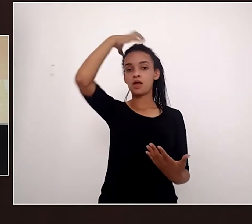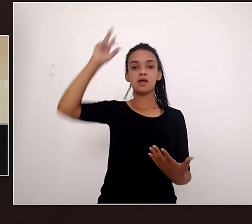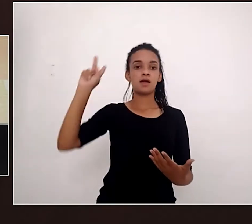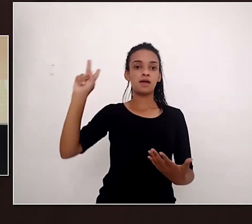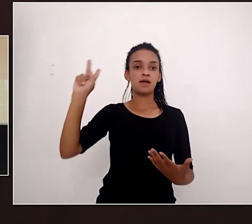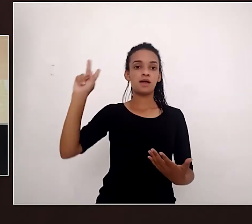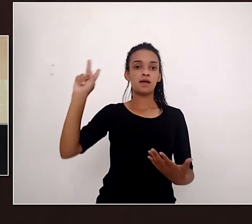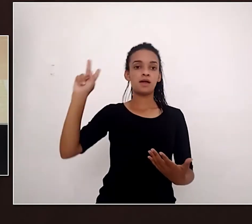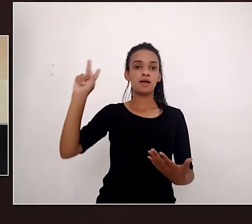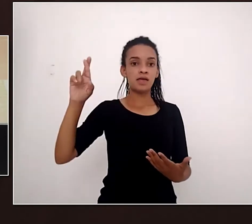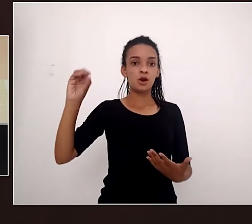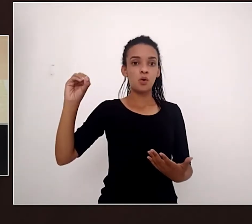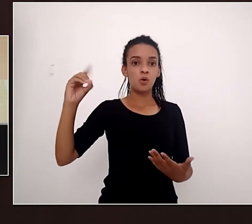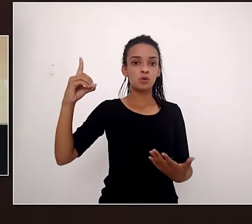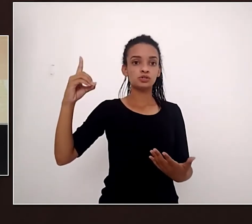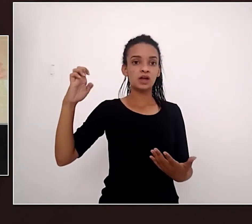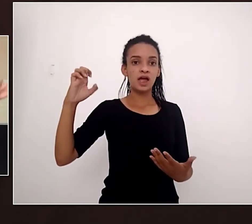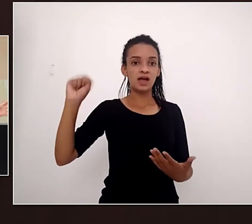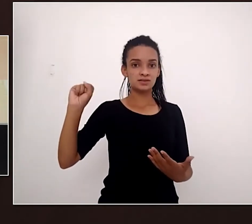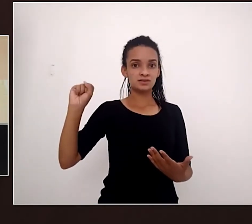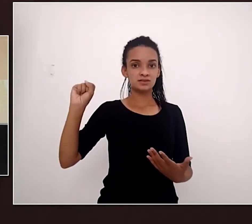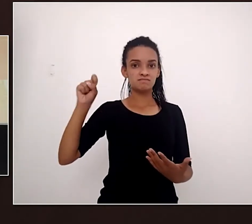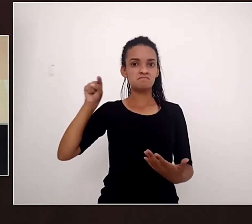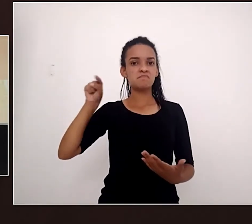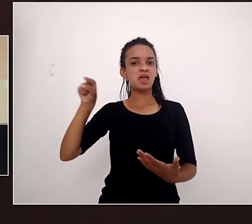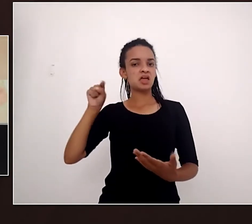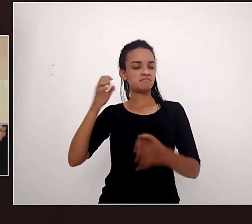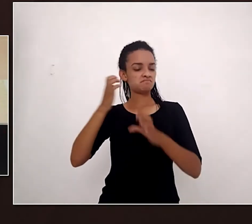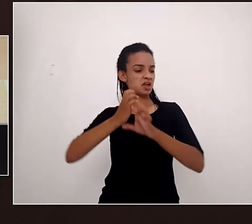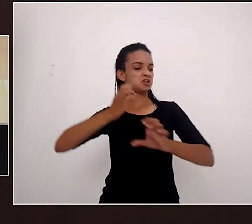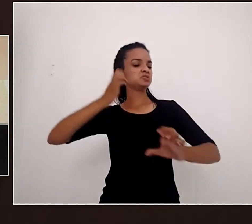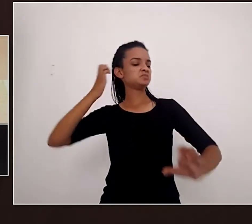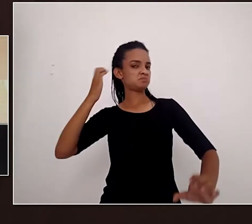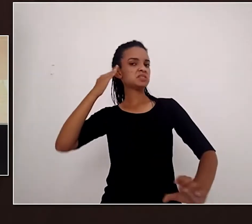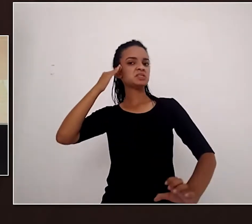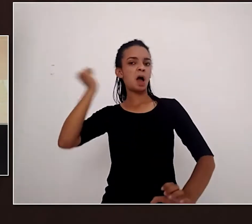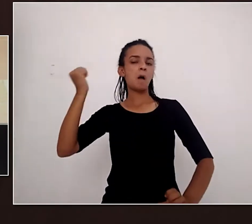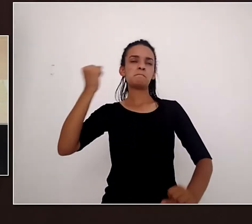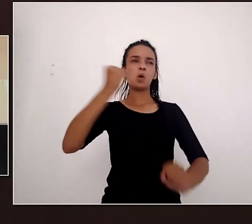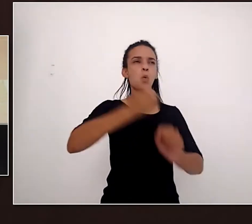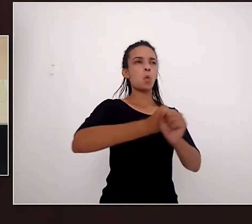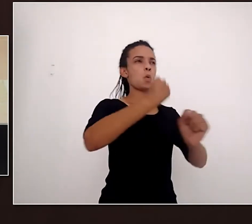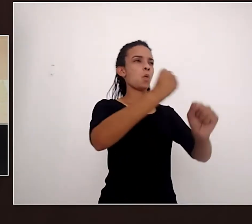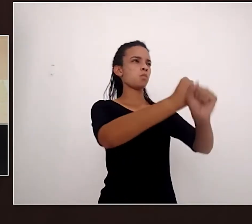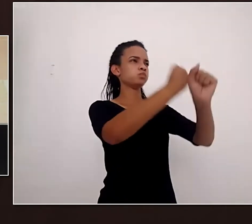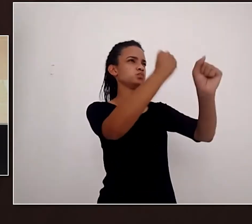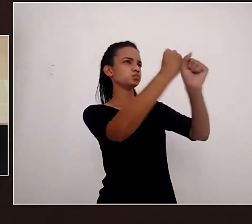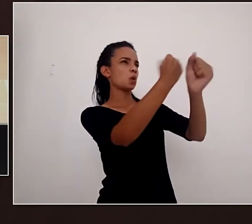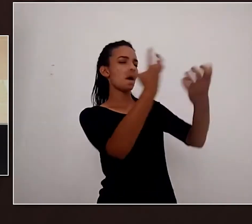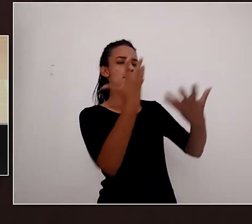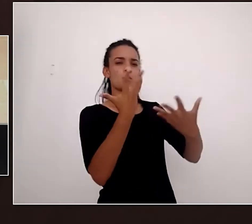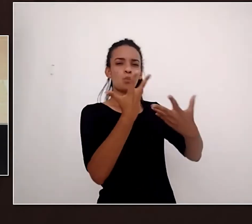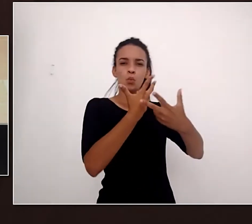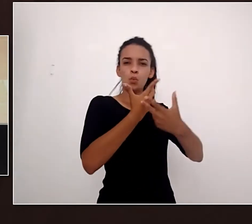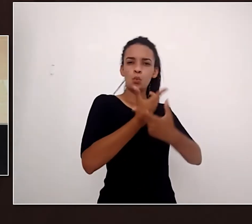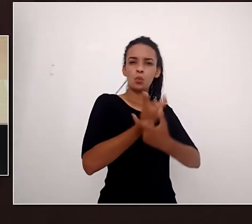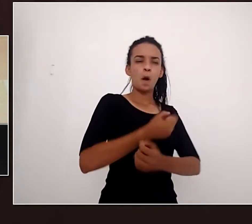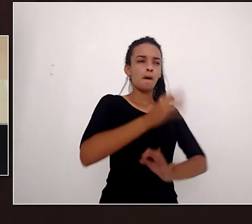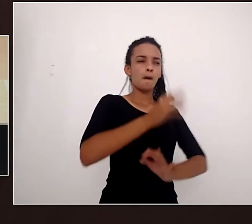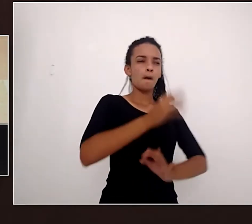engenheiro. Ele fazia construções majestosas. Ele falou para o templo de vocês, está muito